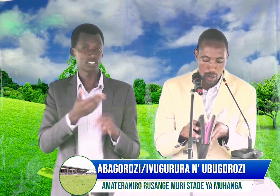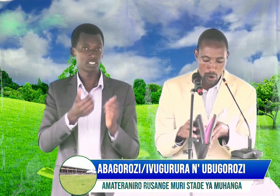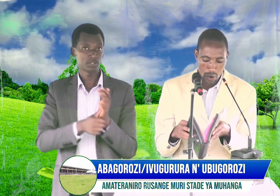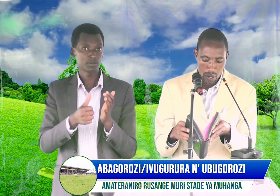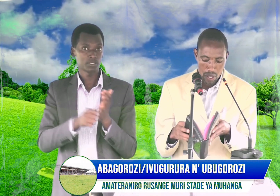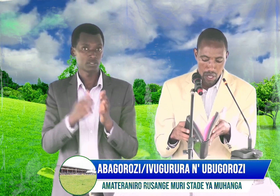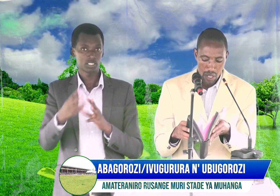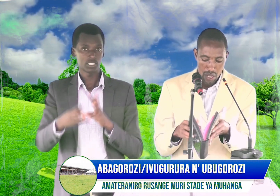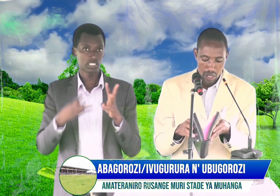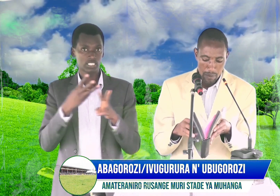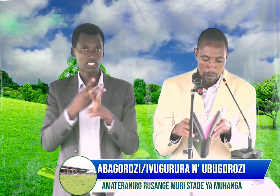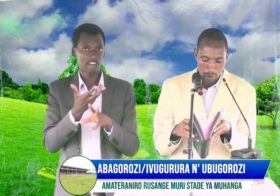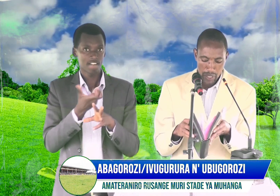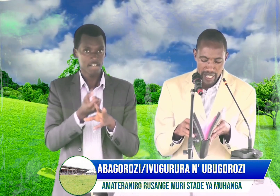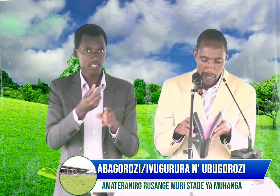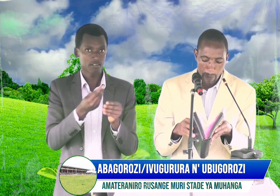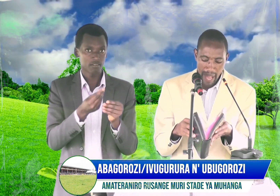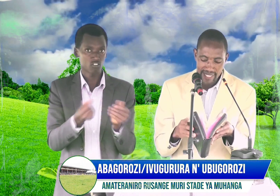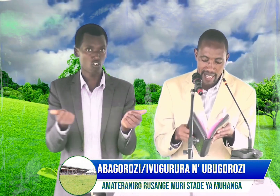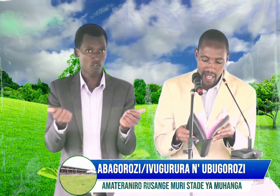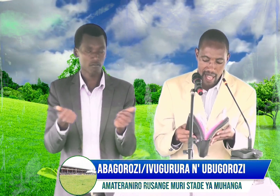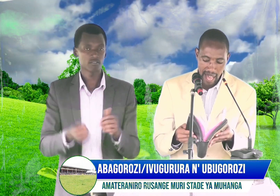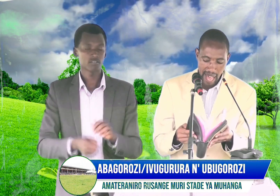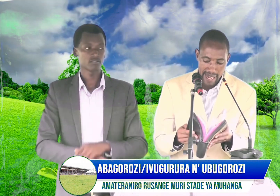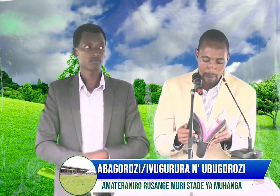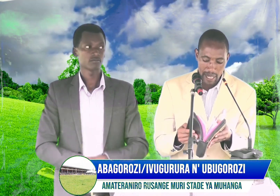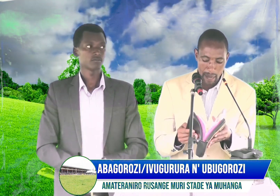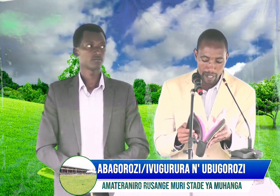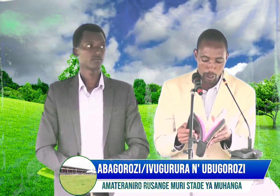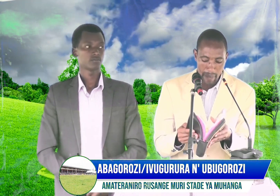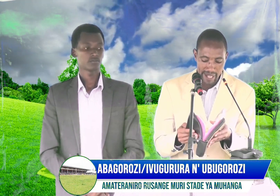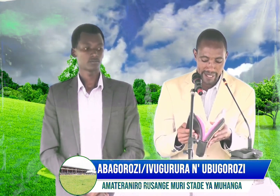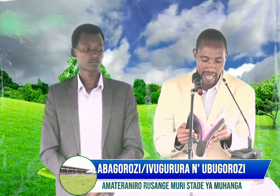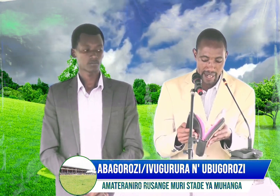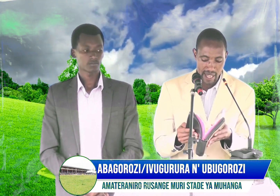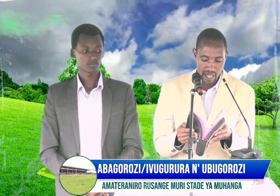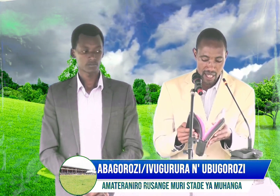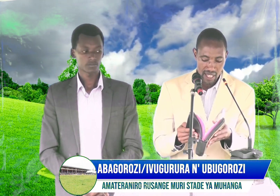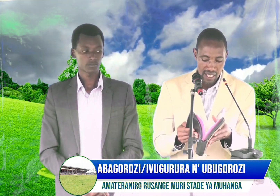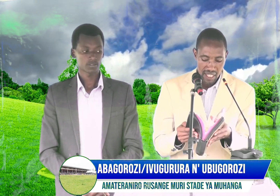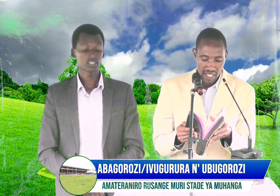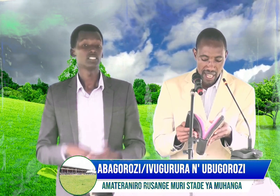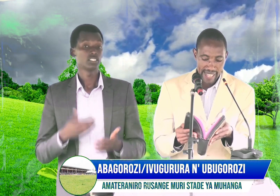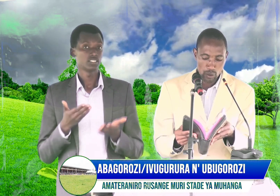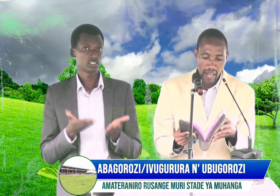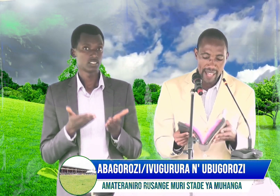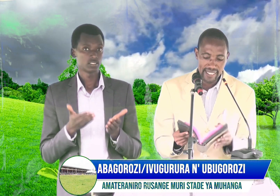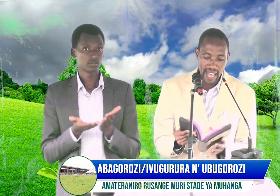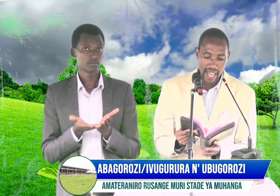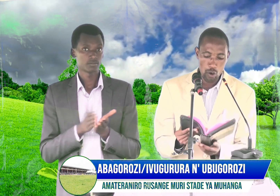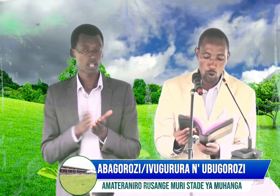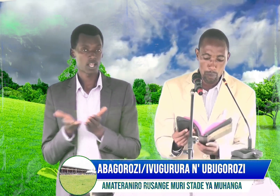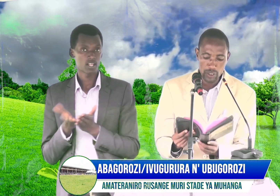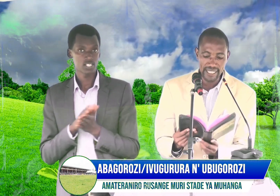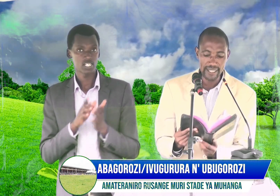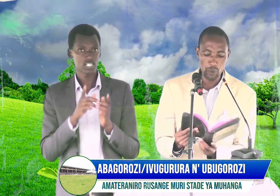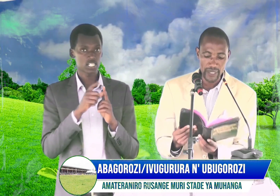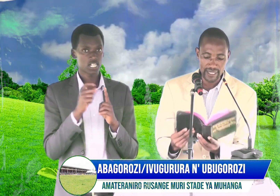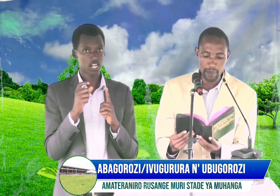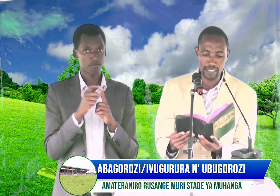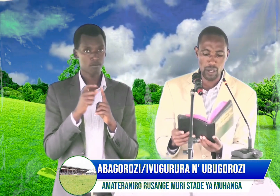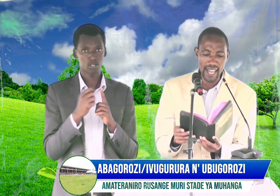Muri uyu kuri iyi page hari amagambo akomeye cyane aturangira